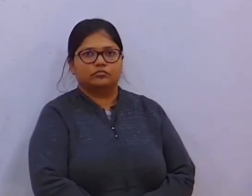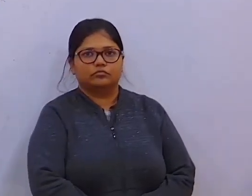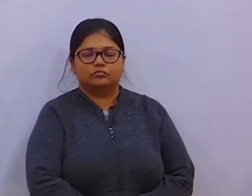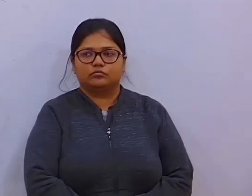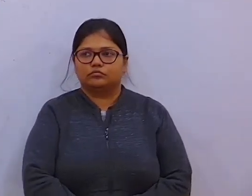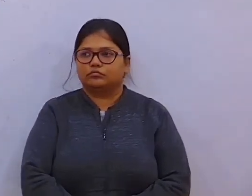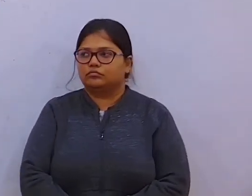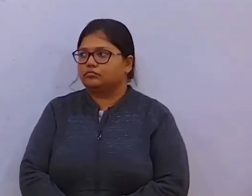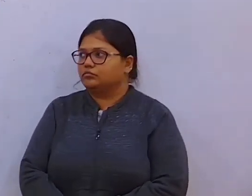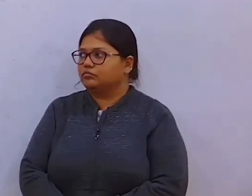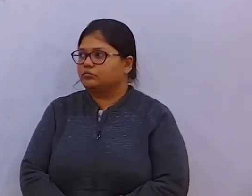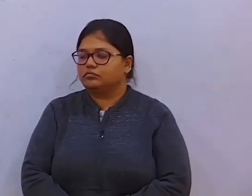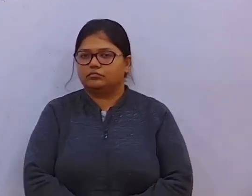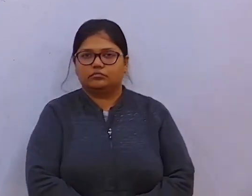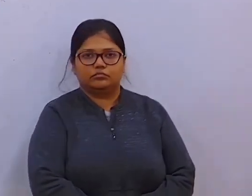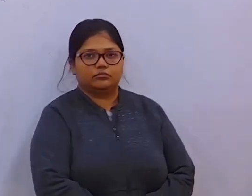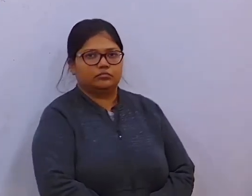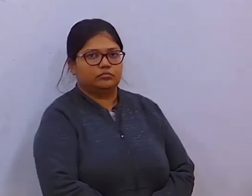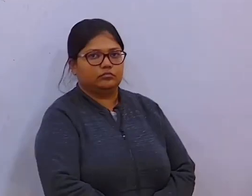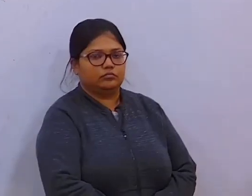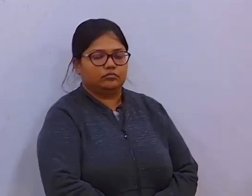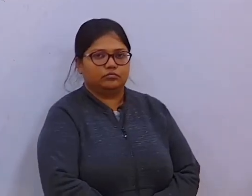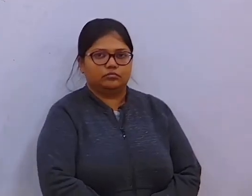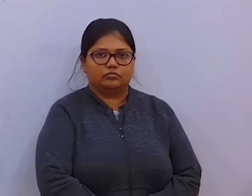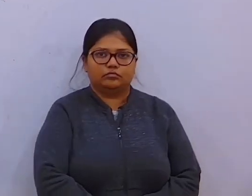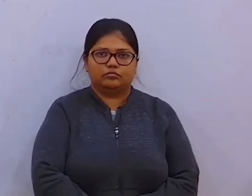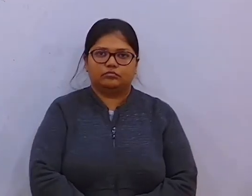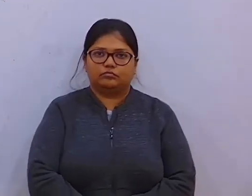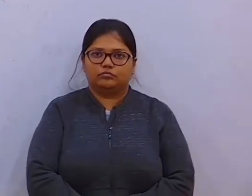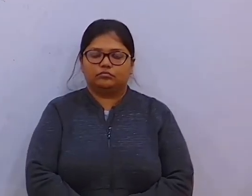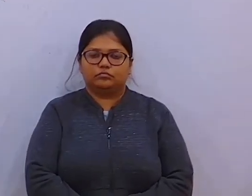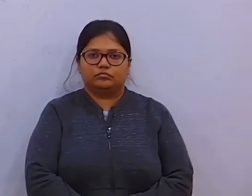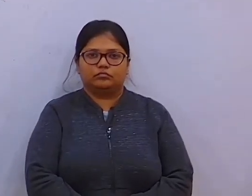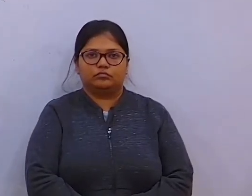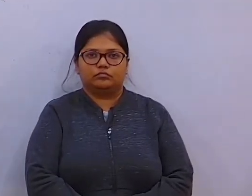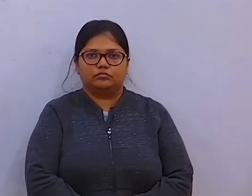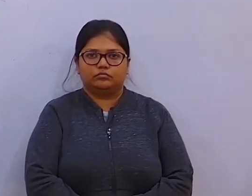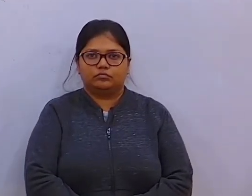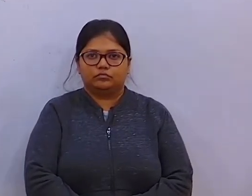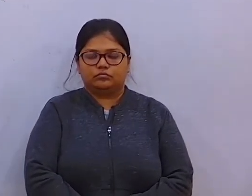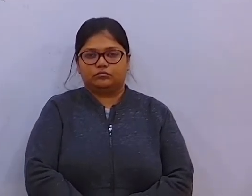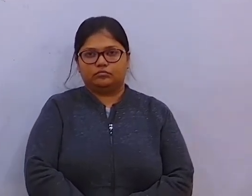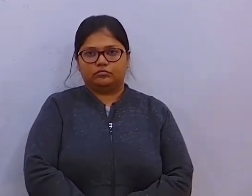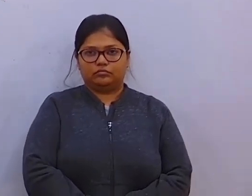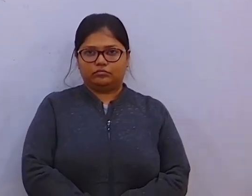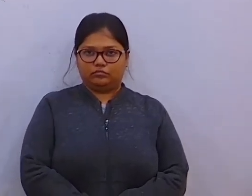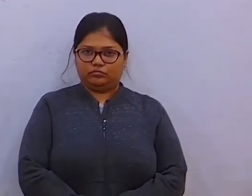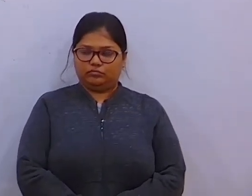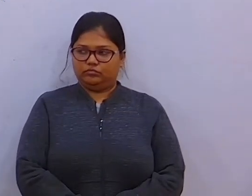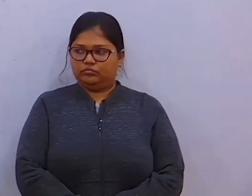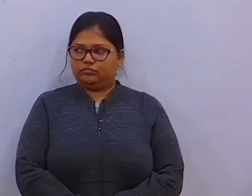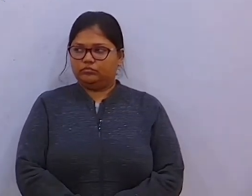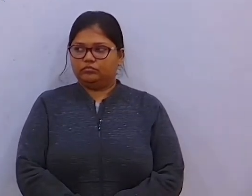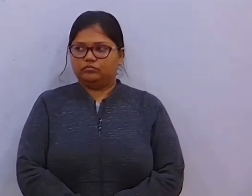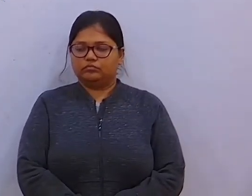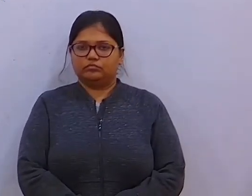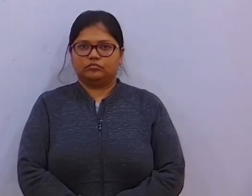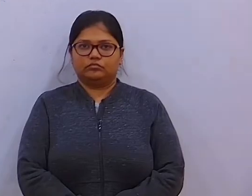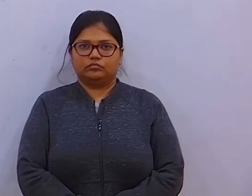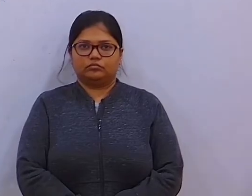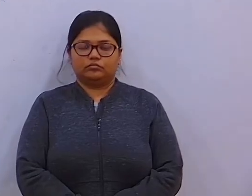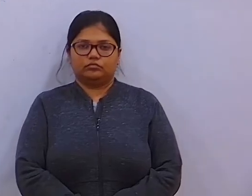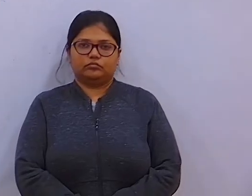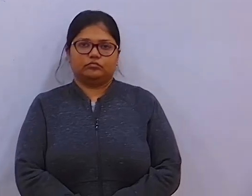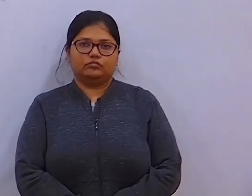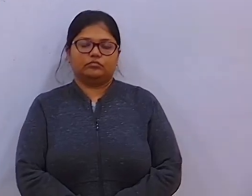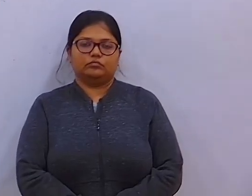स्ट्रीम पछुआ या पश्चिमी जो है वो पश्चिमी जेड स्ट्रीम। पछुआ या पश्चिमी जेड स्ट्रीम क्या होता है? वे पवने,